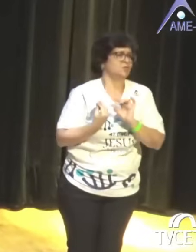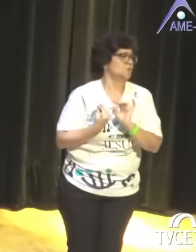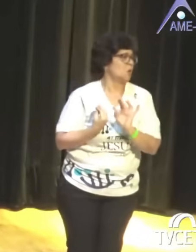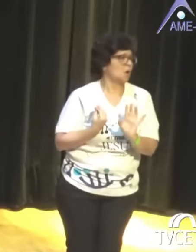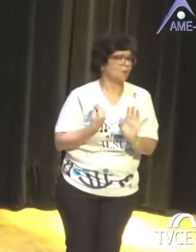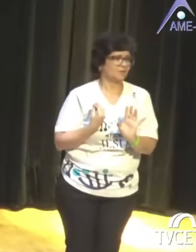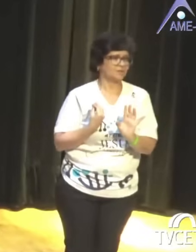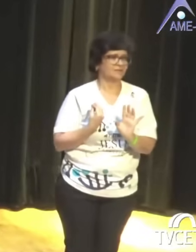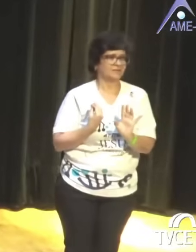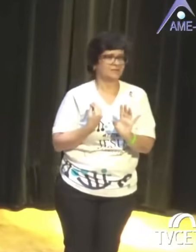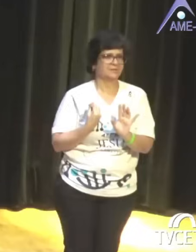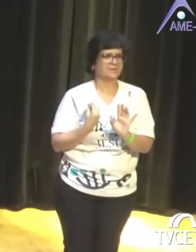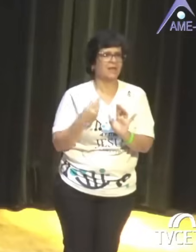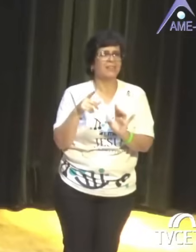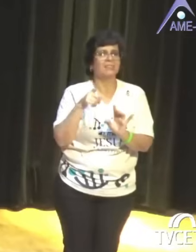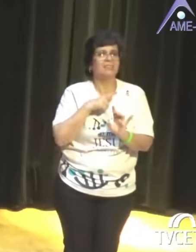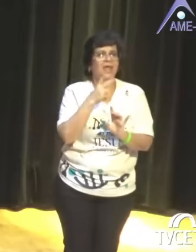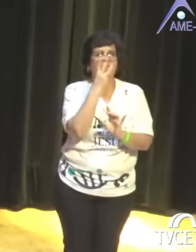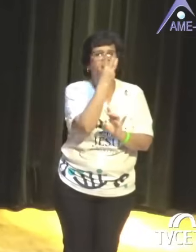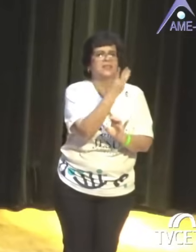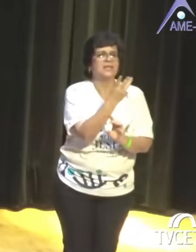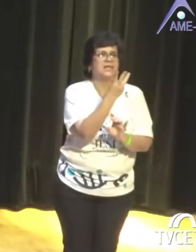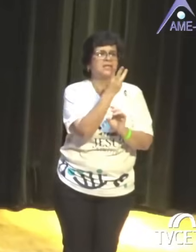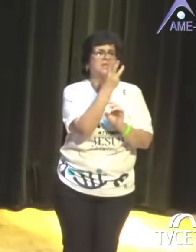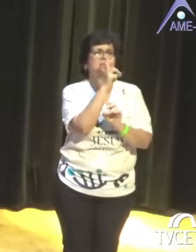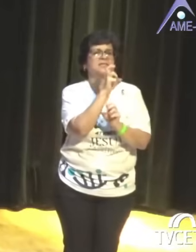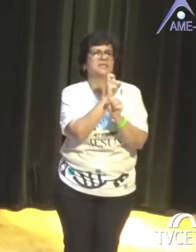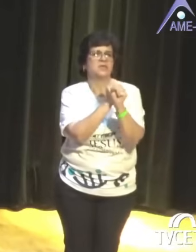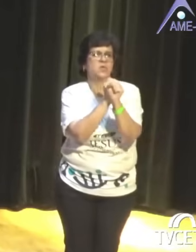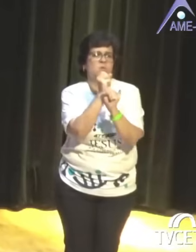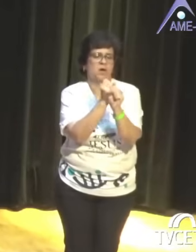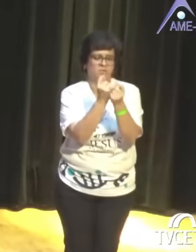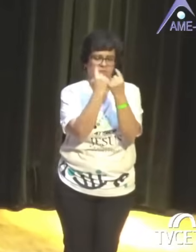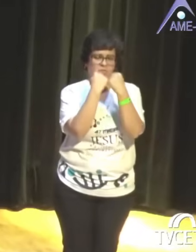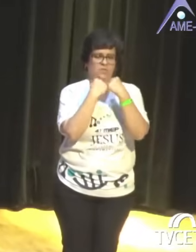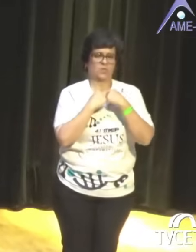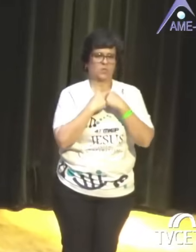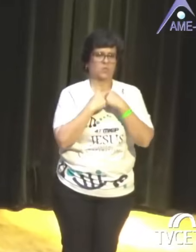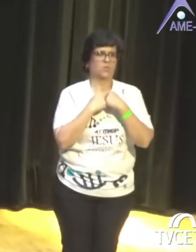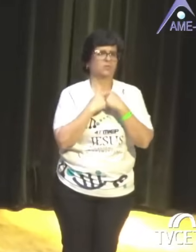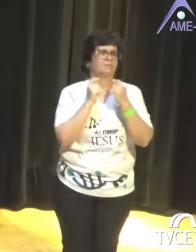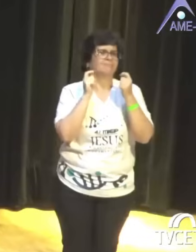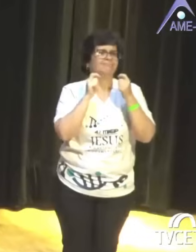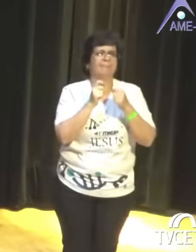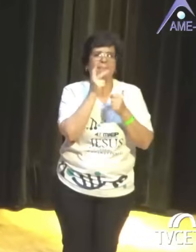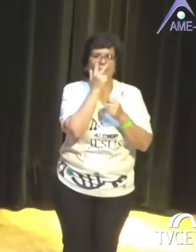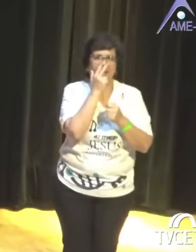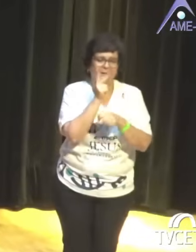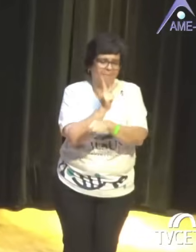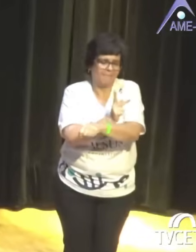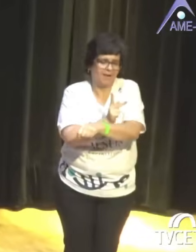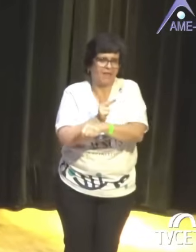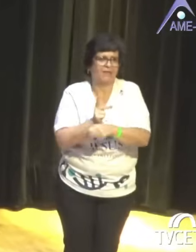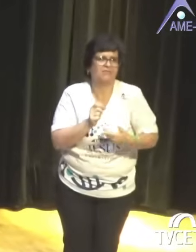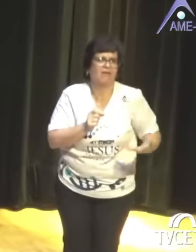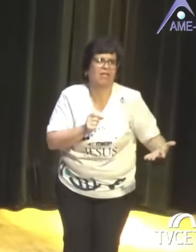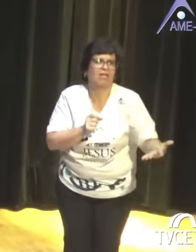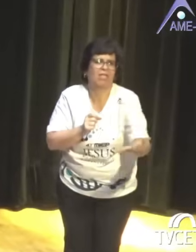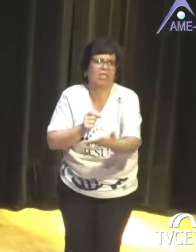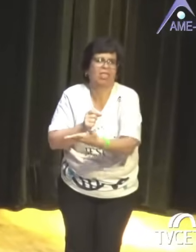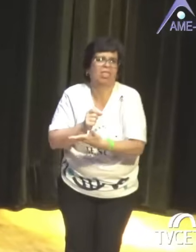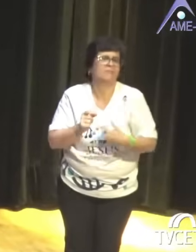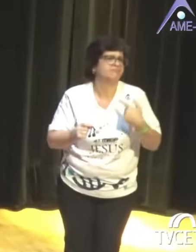espiritismo para quem tem 35 anos como eu essa pedagogia não serve